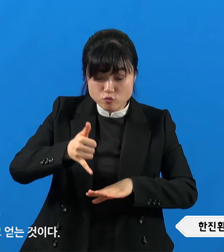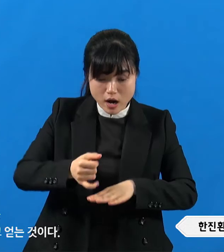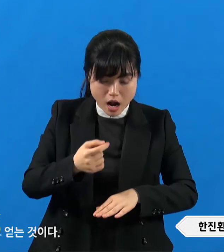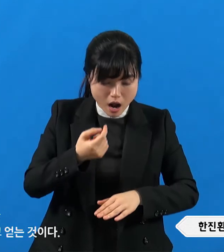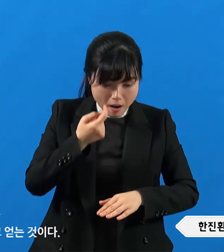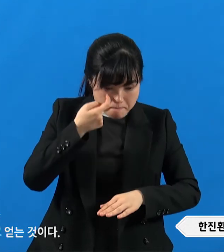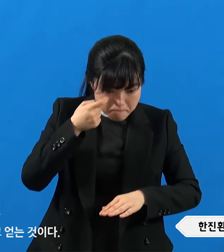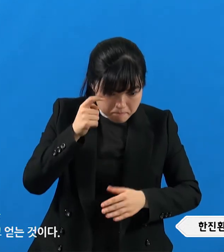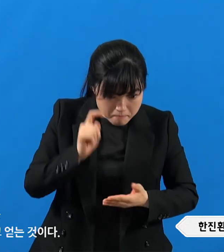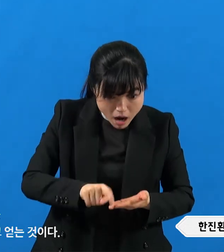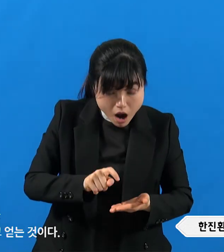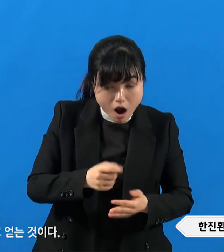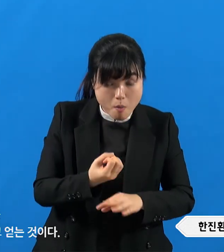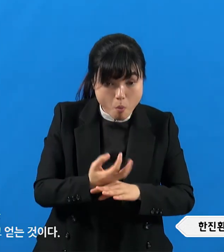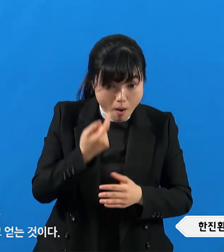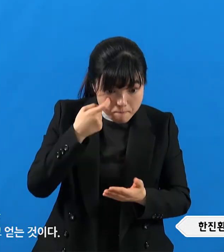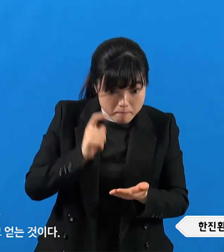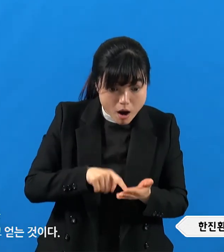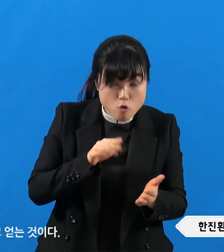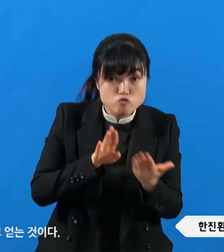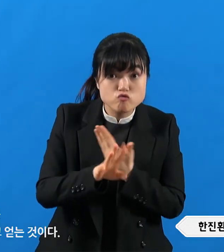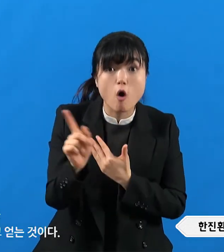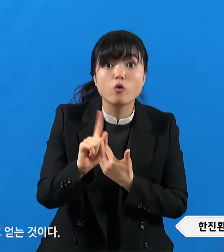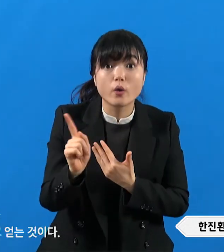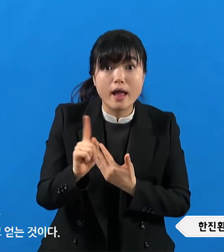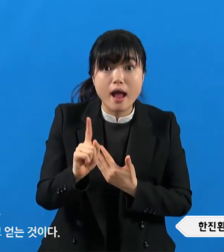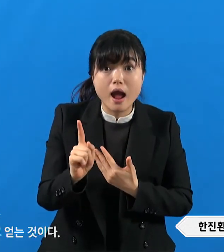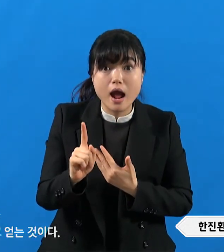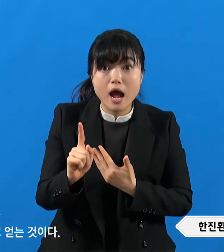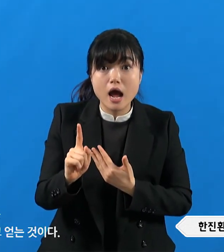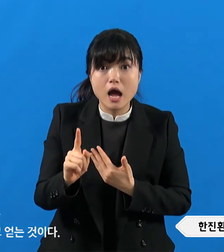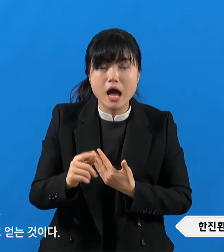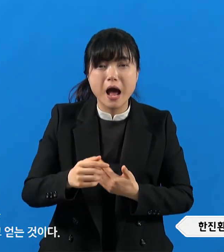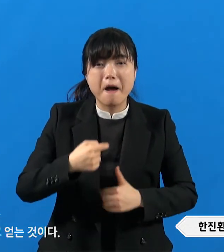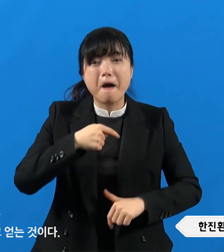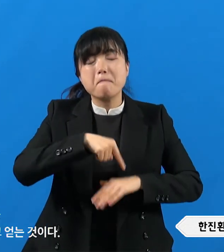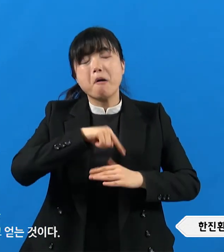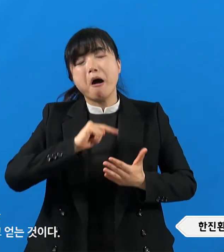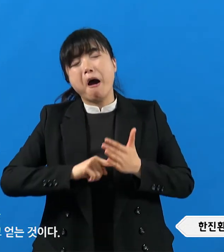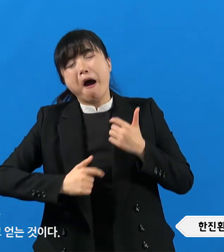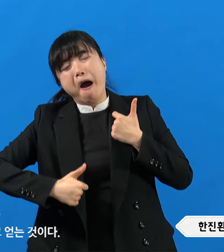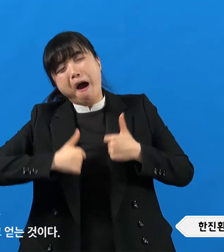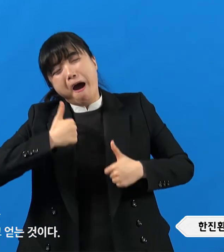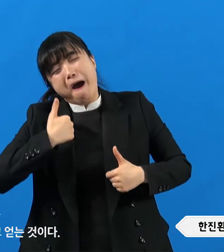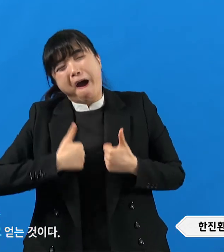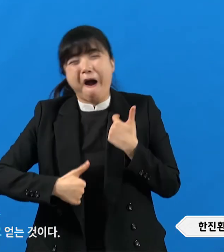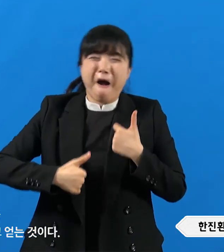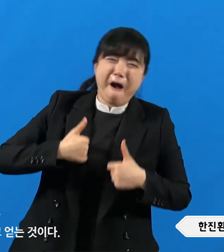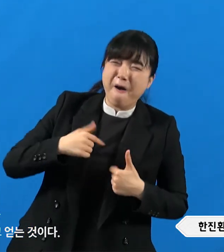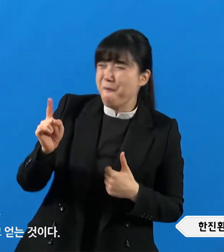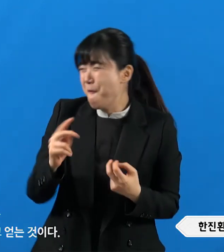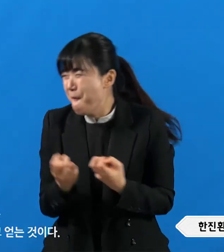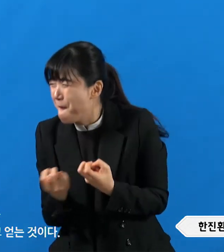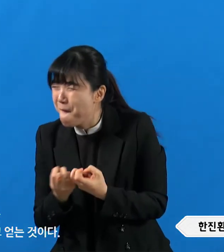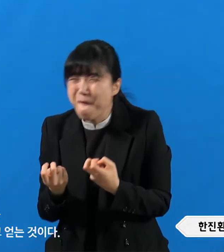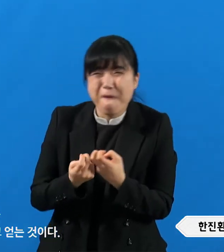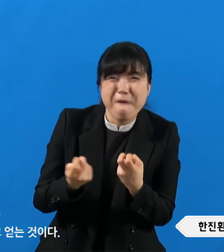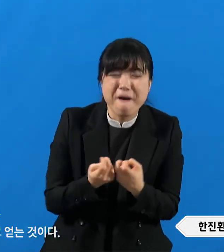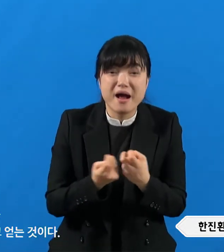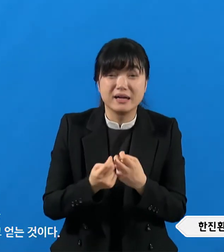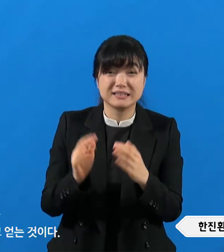발견하고 나서 어떻게 했지요? 마음이 기뻐서 어쩔 줄을 몰라 했습니다. 그리고